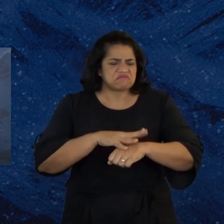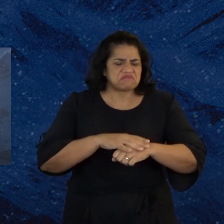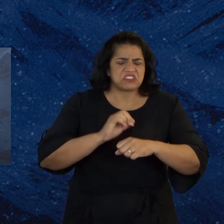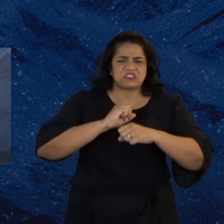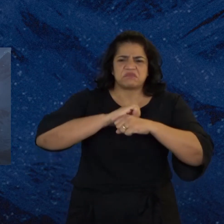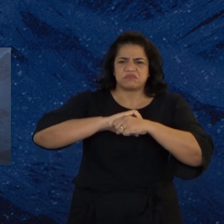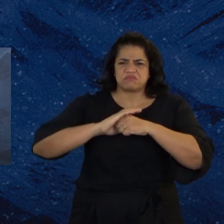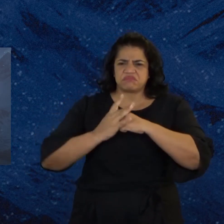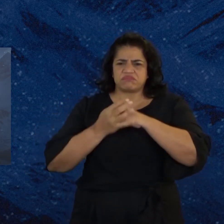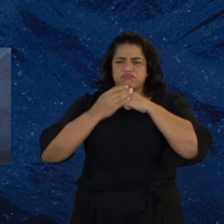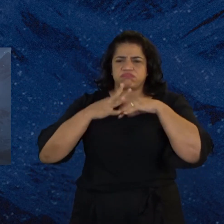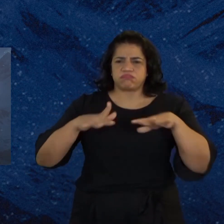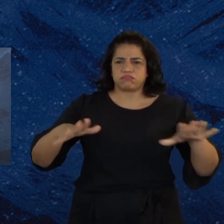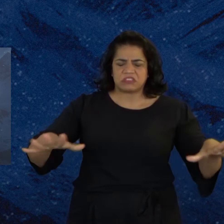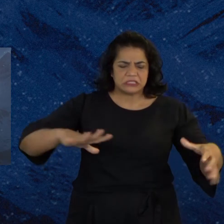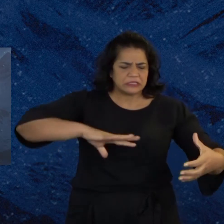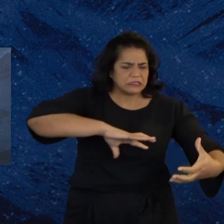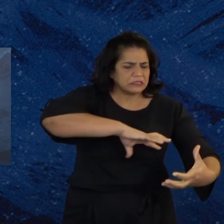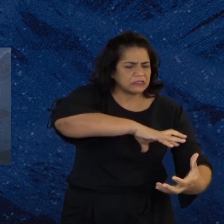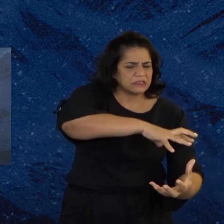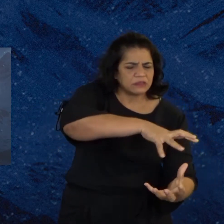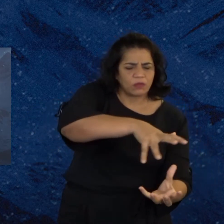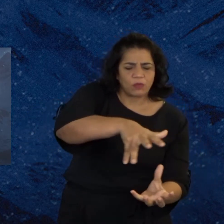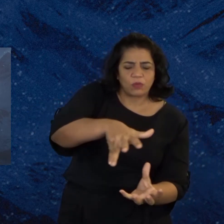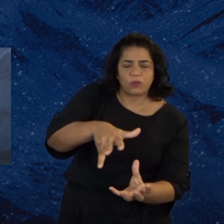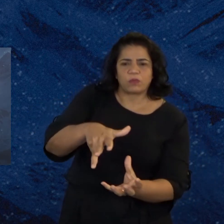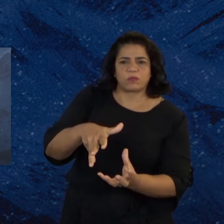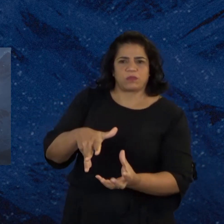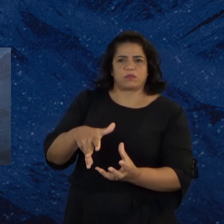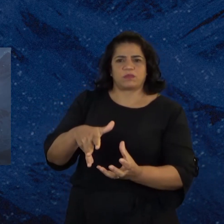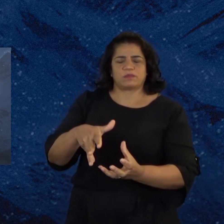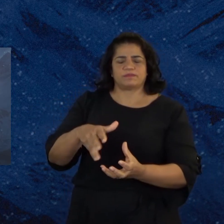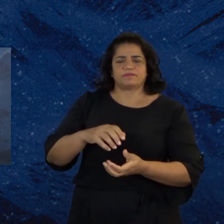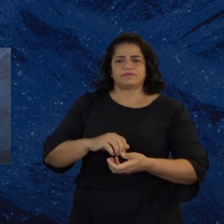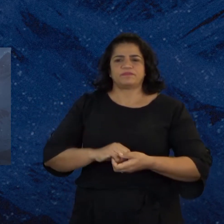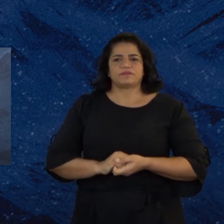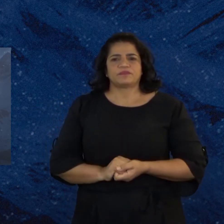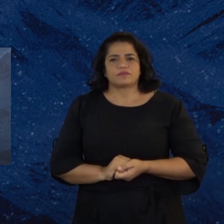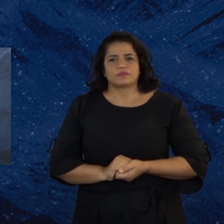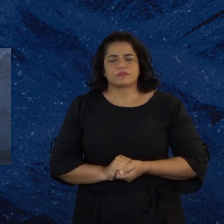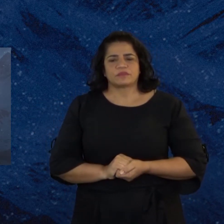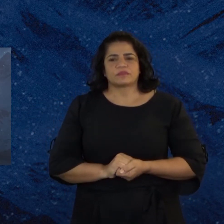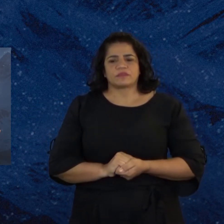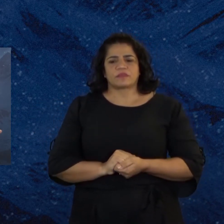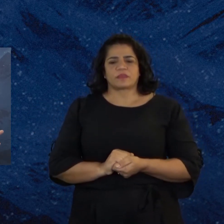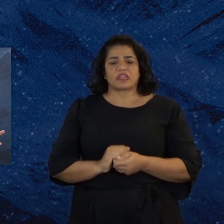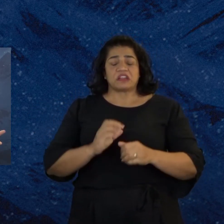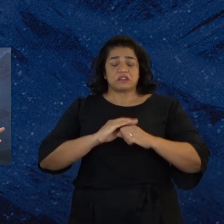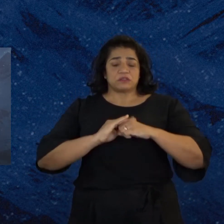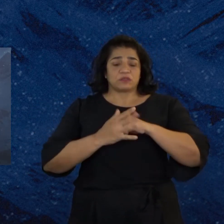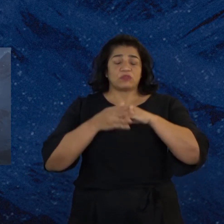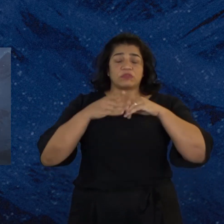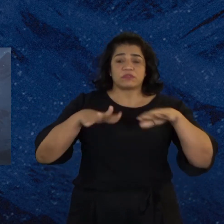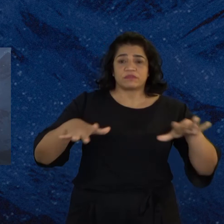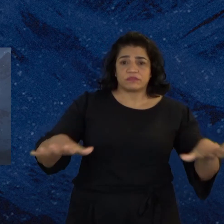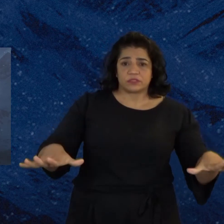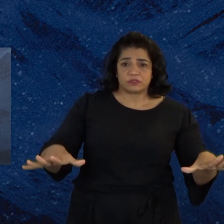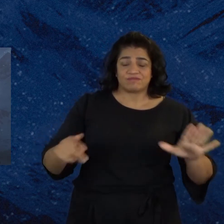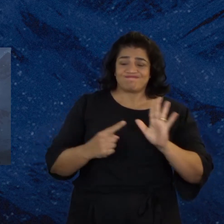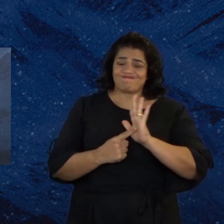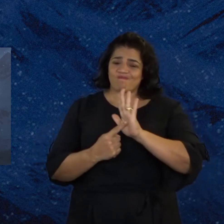Esse pequeno vírus, esse novo coronavírus, veio mostrar para o homem, na